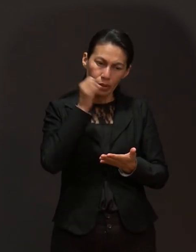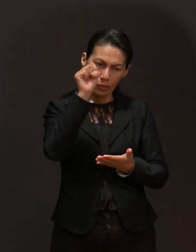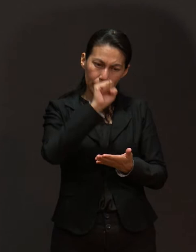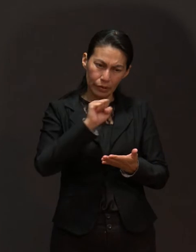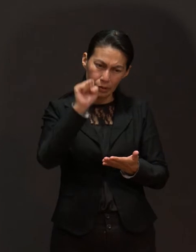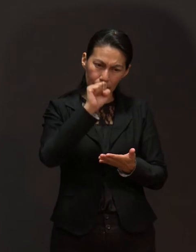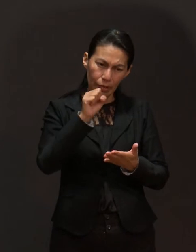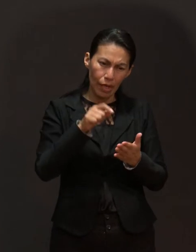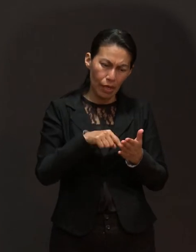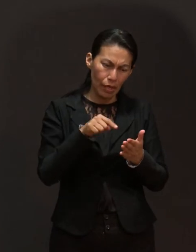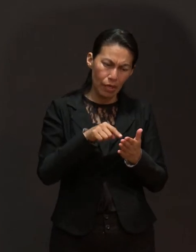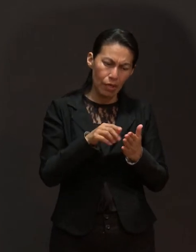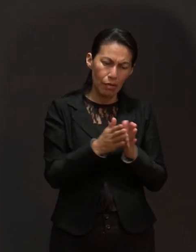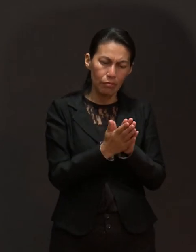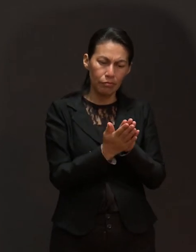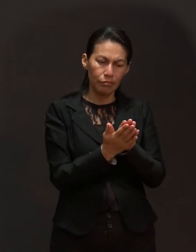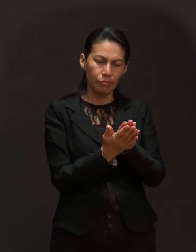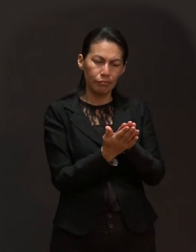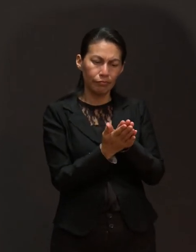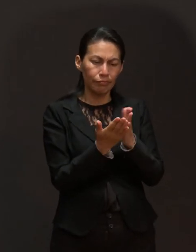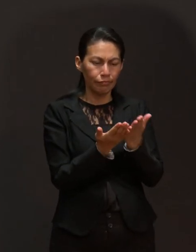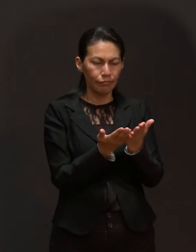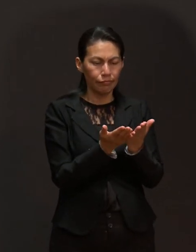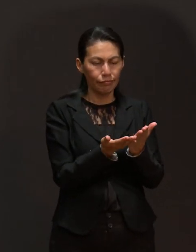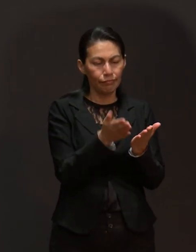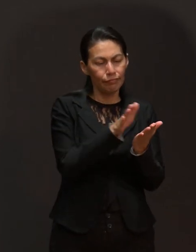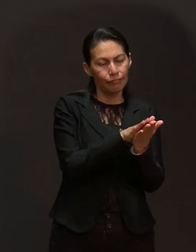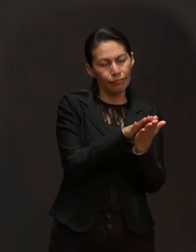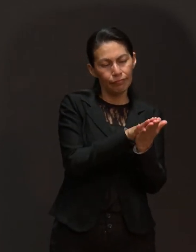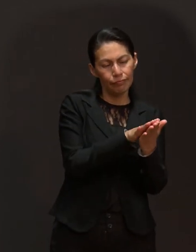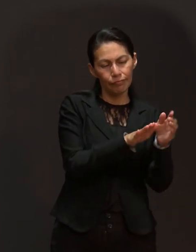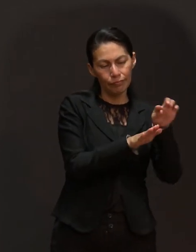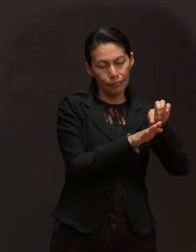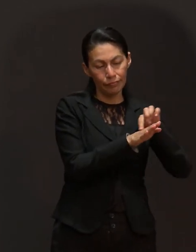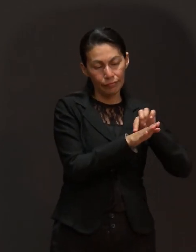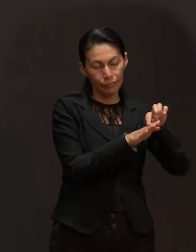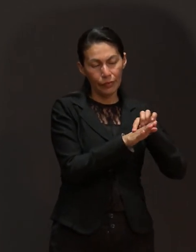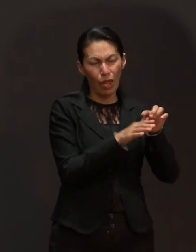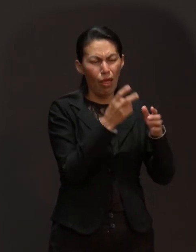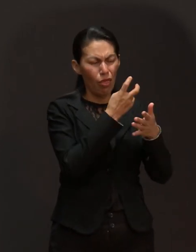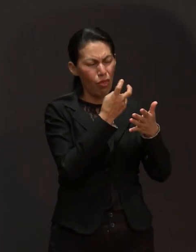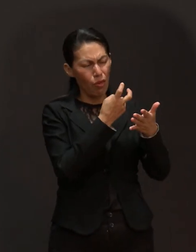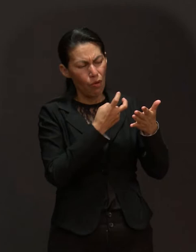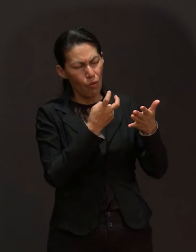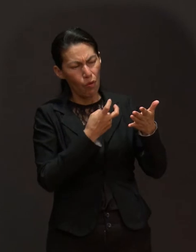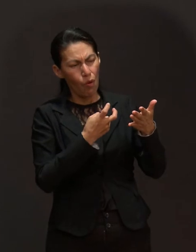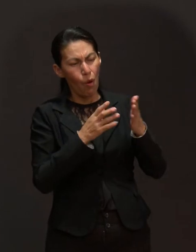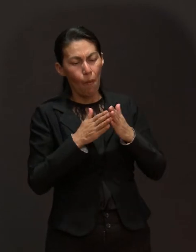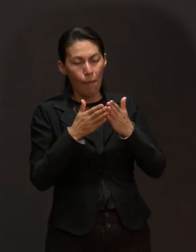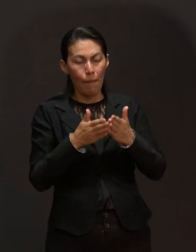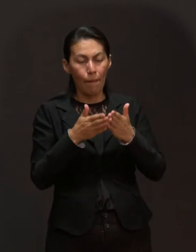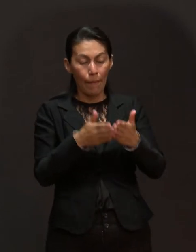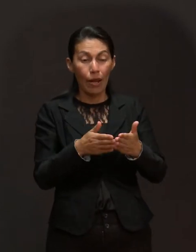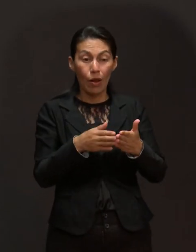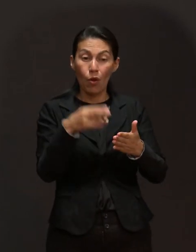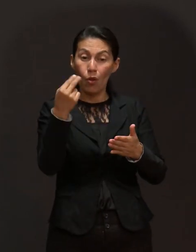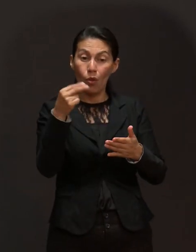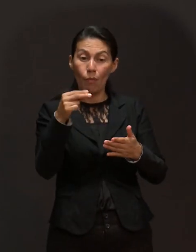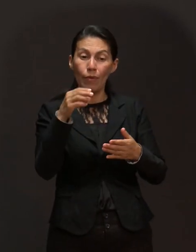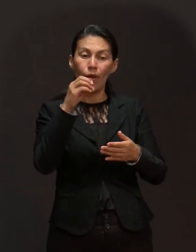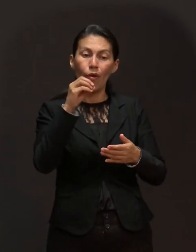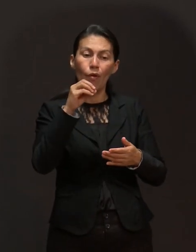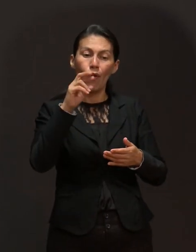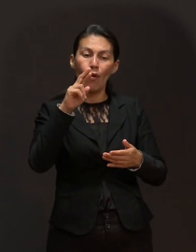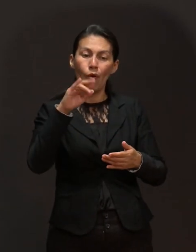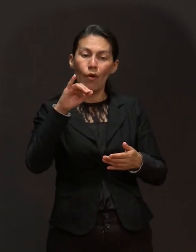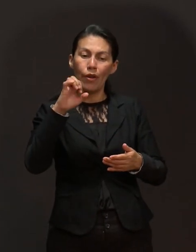propaganda de un barco. Un barco que se llamaba El Barco del Oriente de